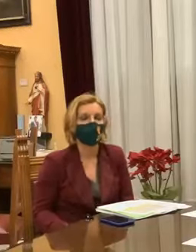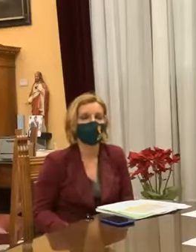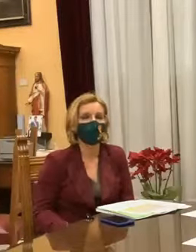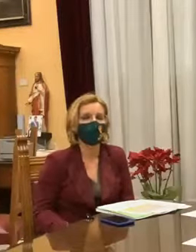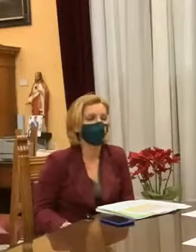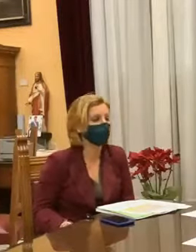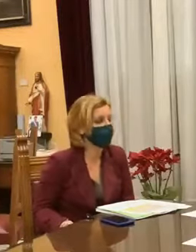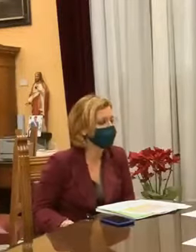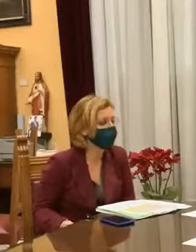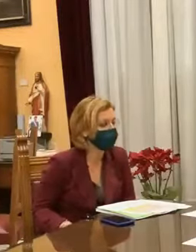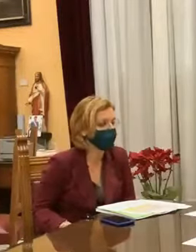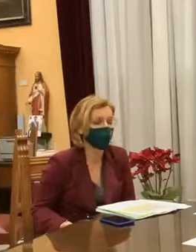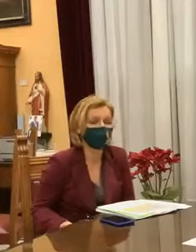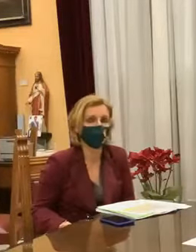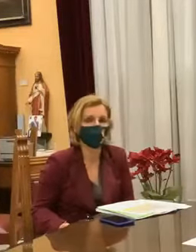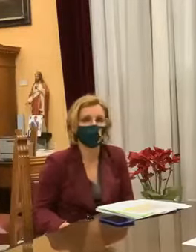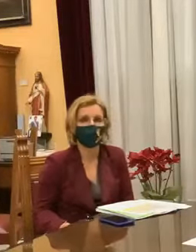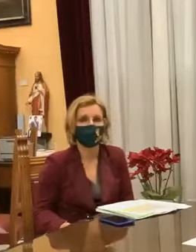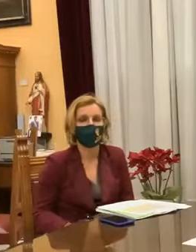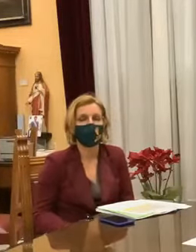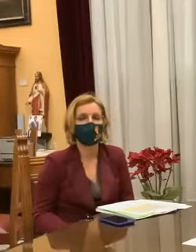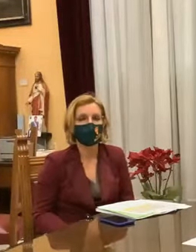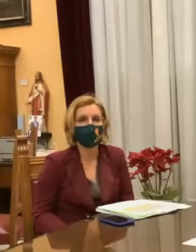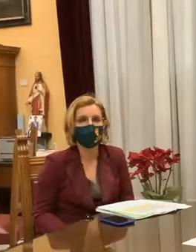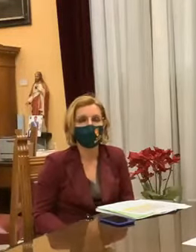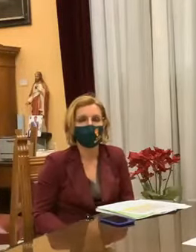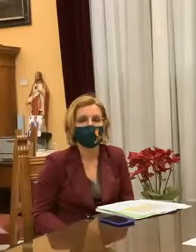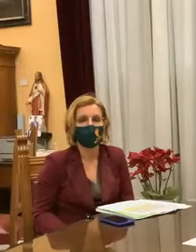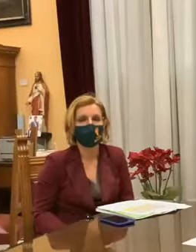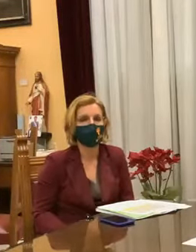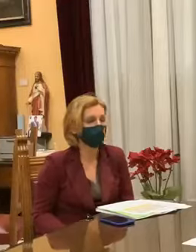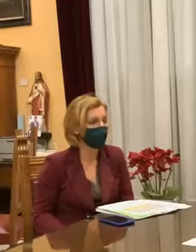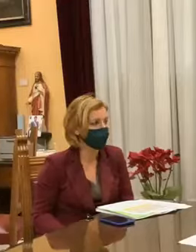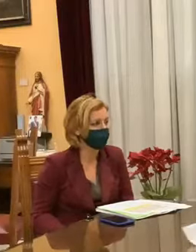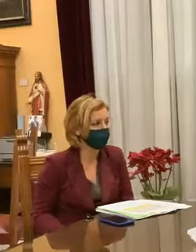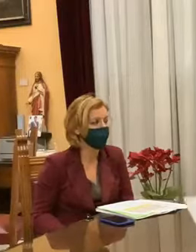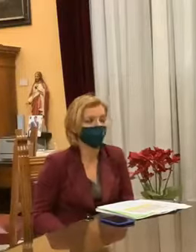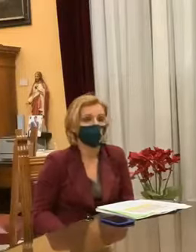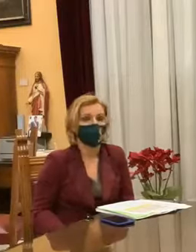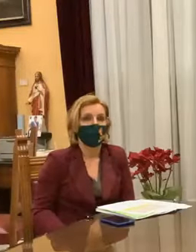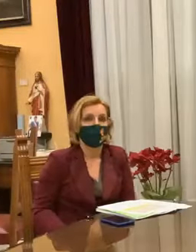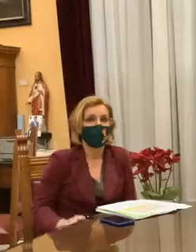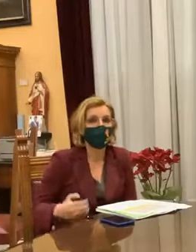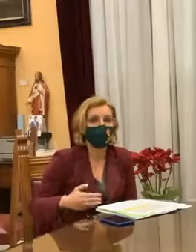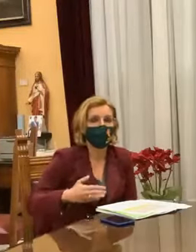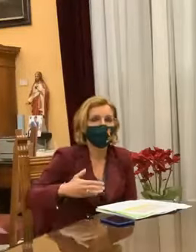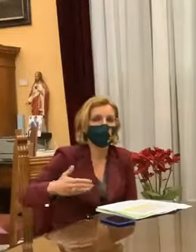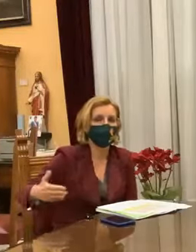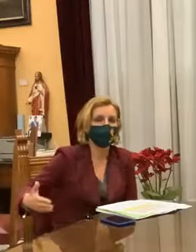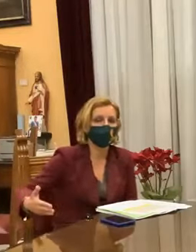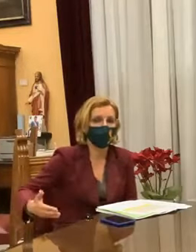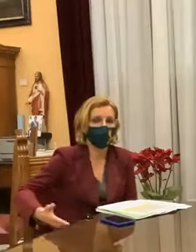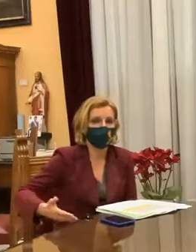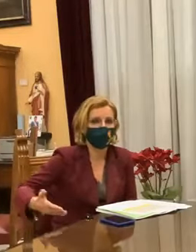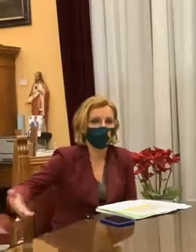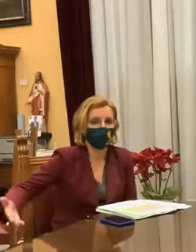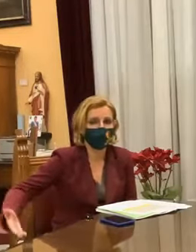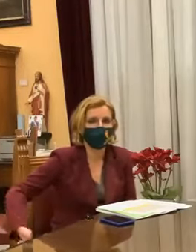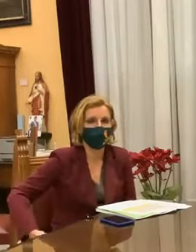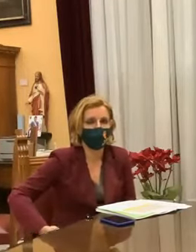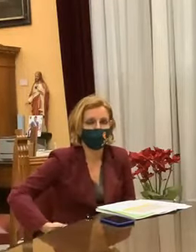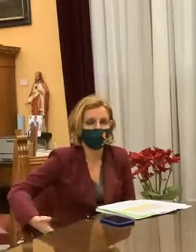ci veniva risposto anche di fronte al prefetto che tutto era sotto controllo. A tutto era sotto controllo,